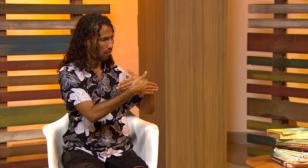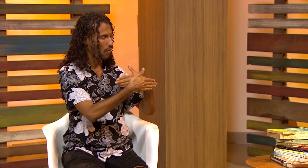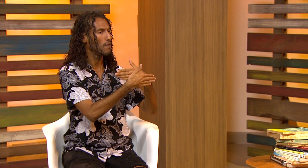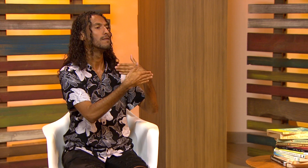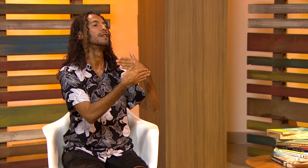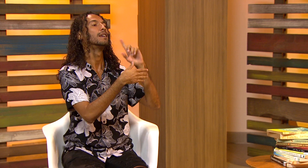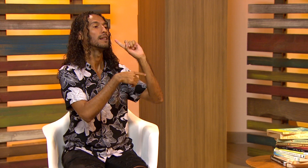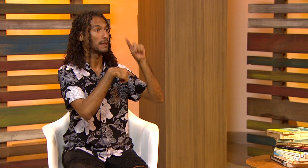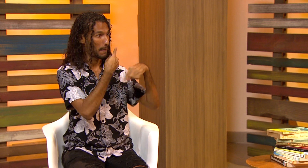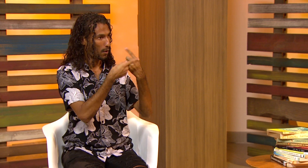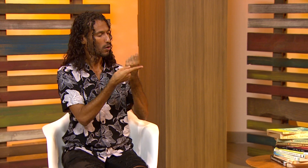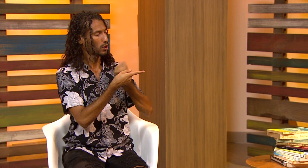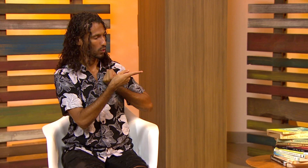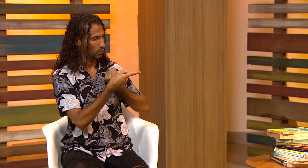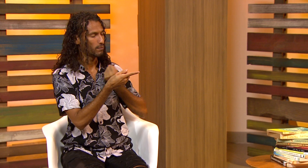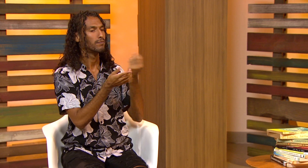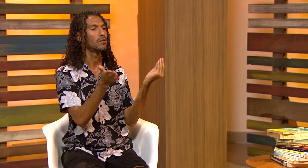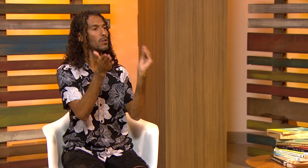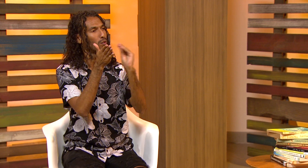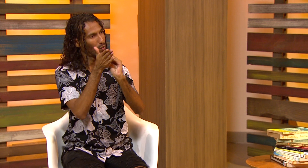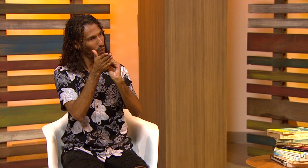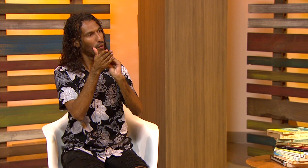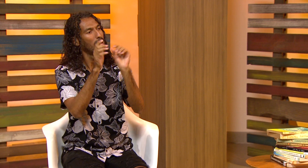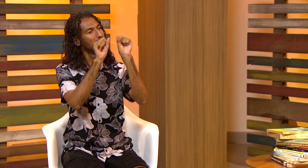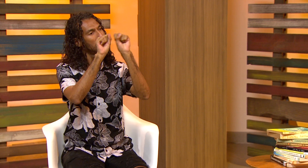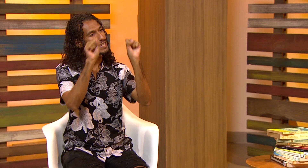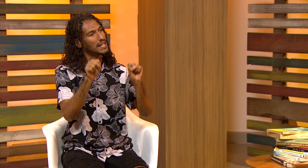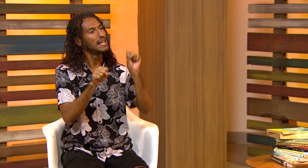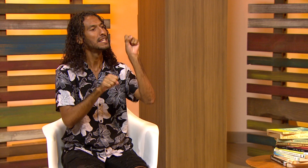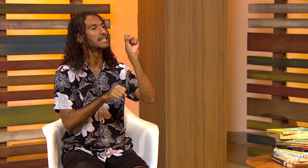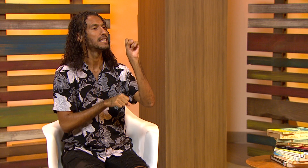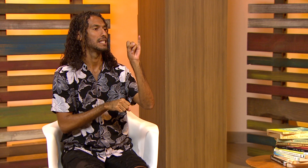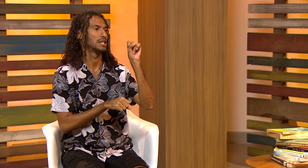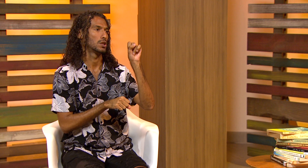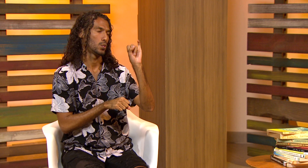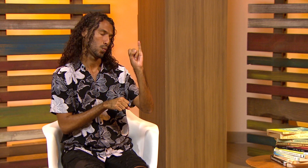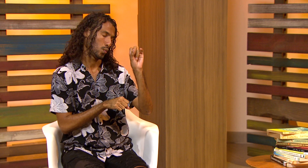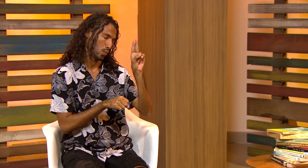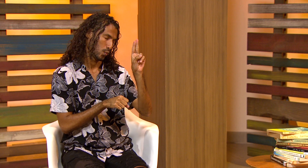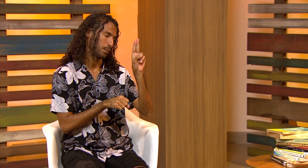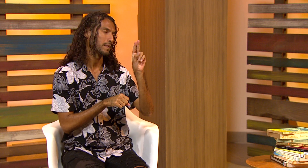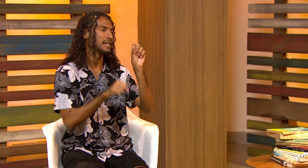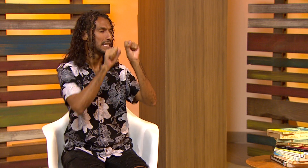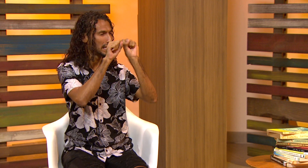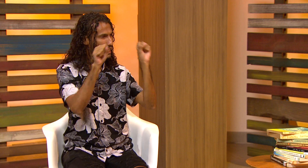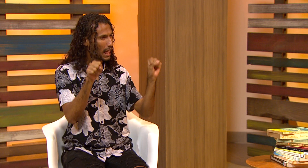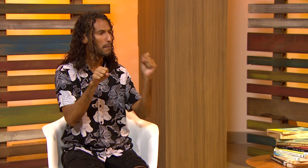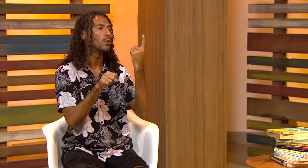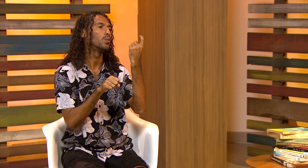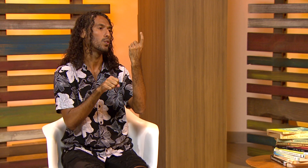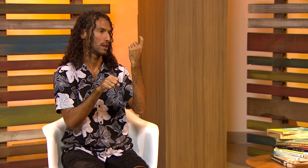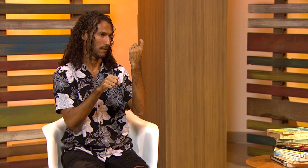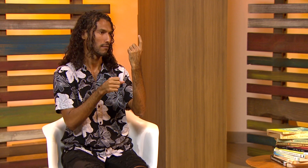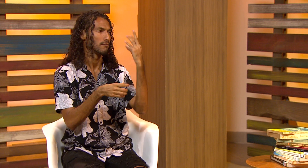Então, nisso, eu entrei também por meio do sistema de cotas, que possui instrumentos, de acesso